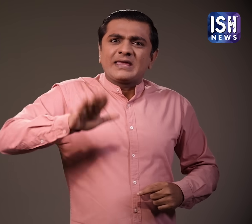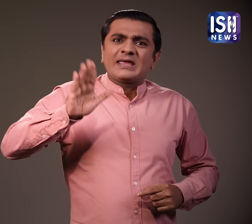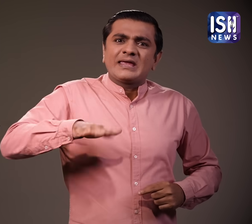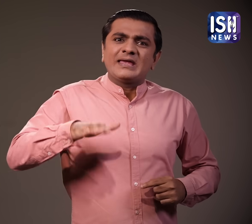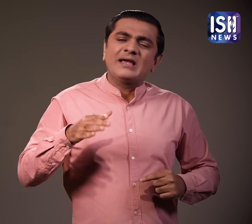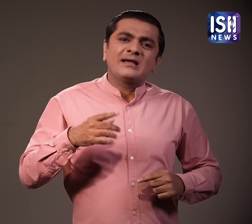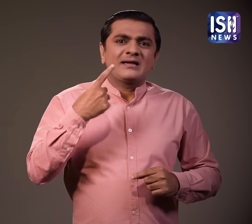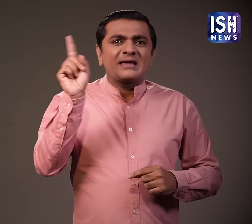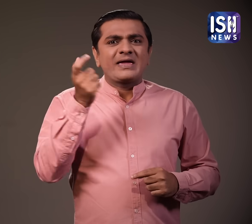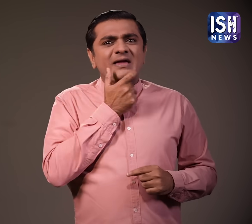पीटती रही